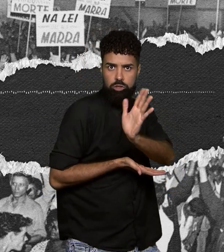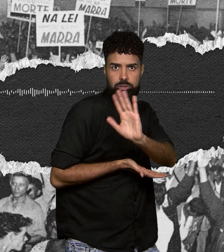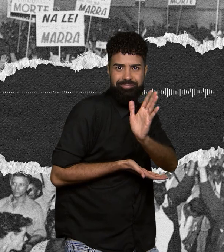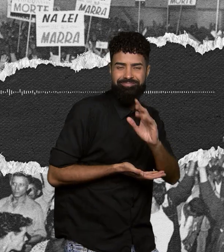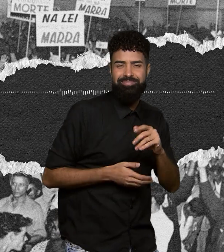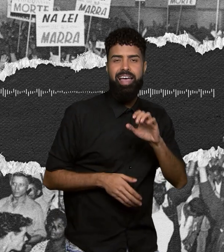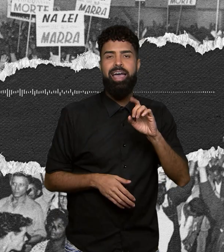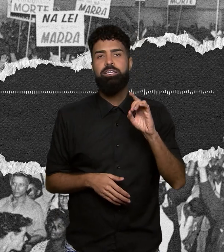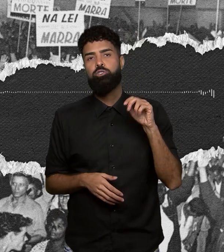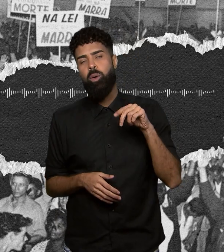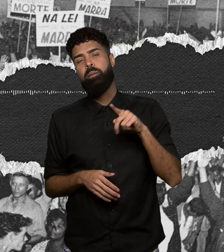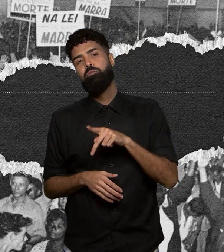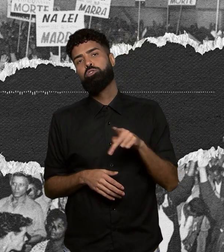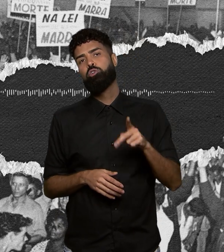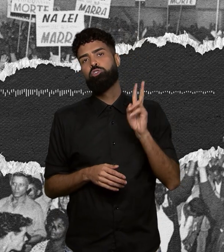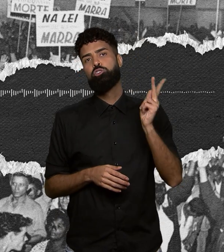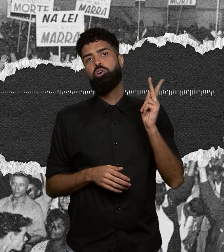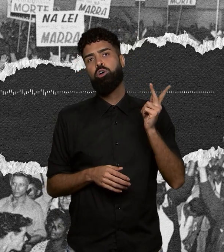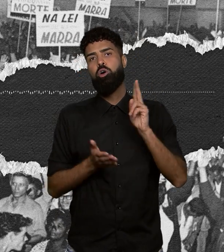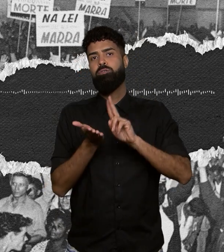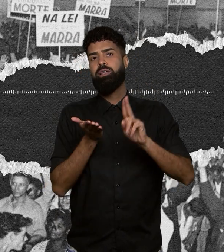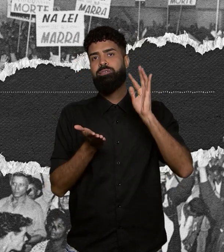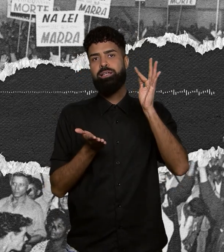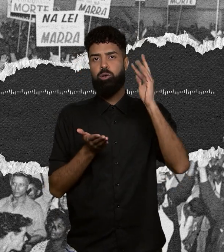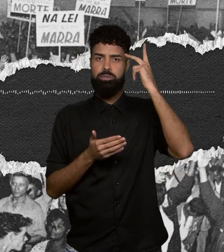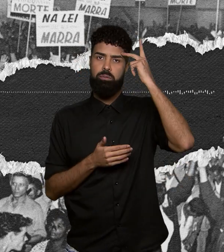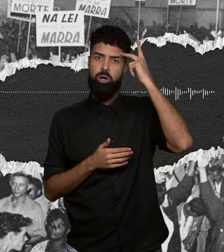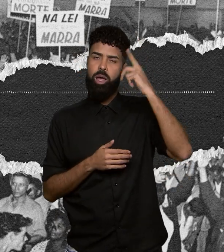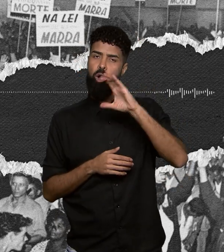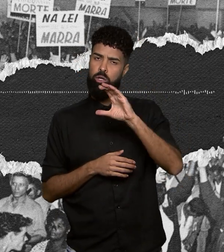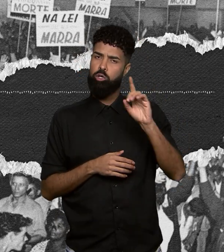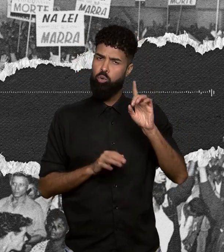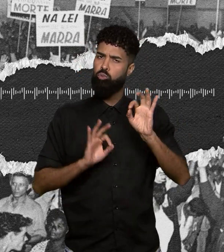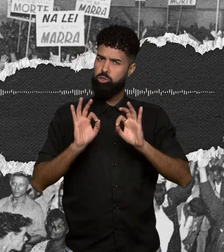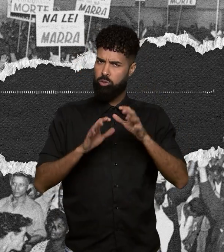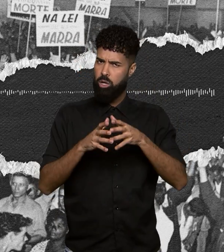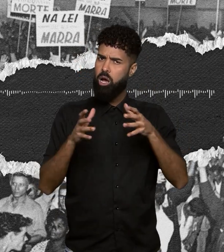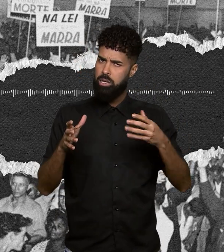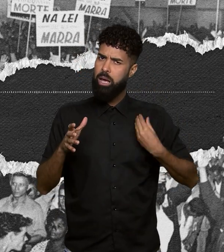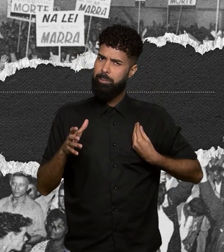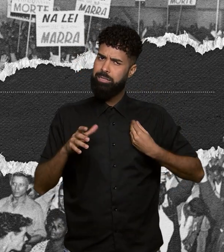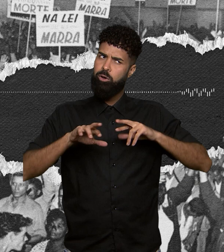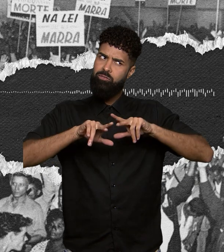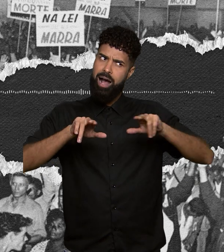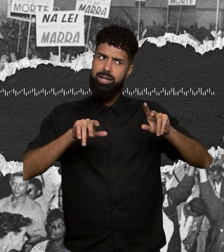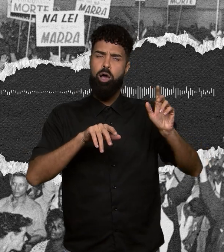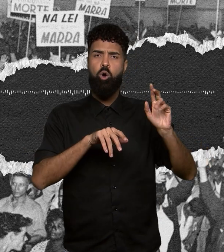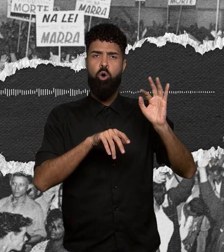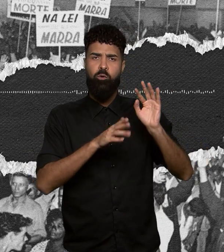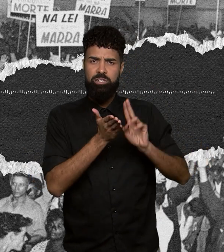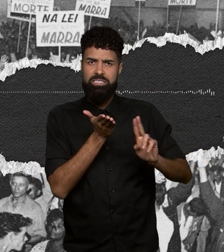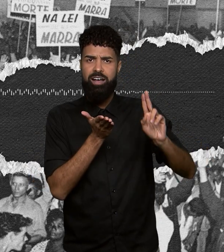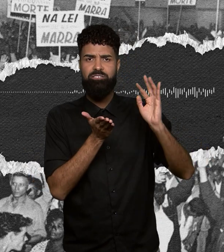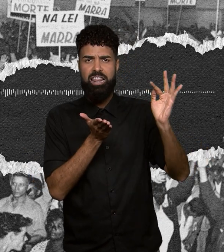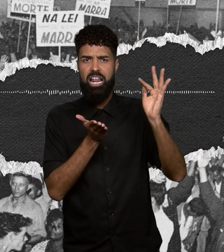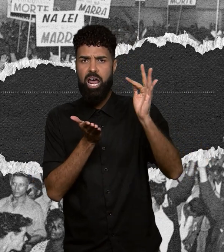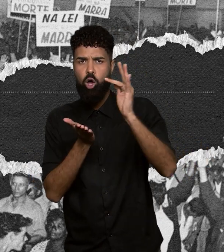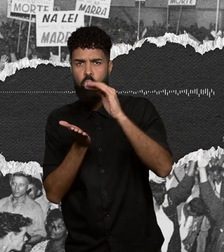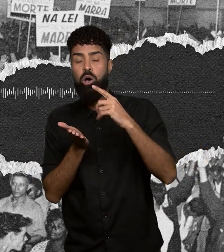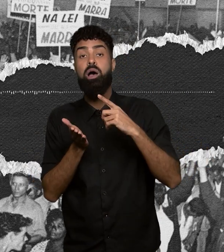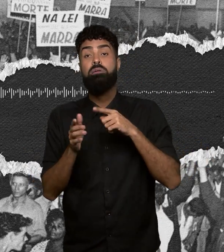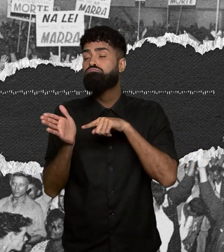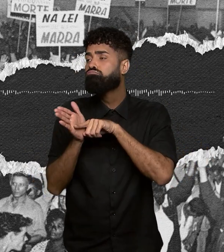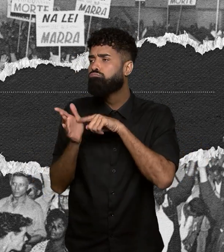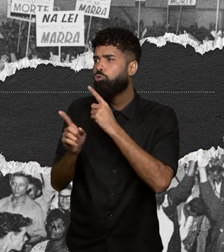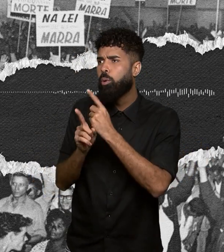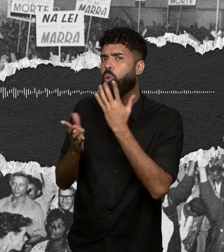história da Universidade Federal de São Paulo e coordenador de um projeto grande com participação de várias federais que desvenda a ligação entre empresas